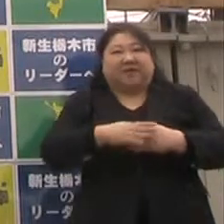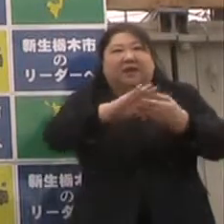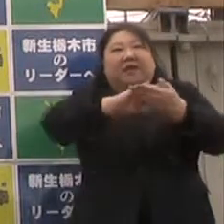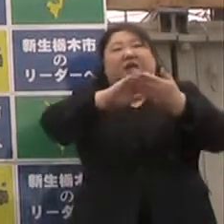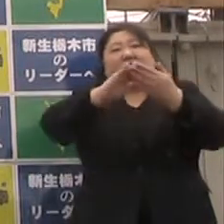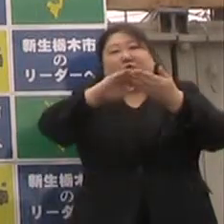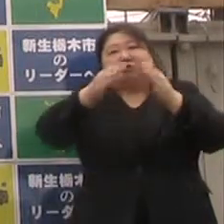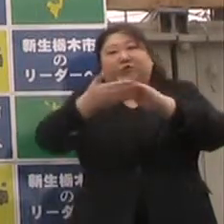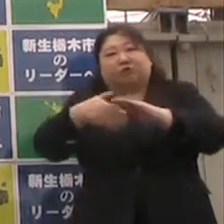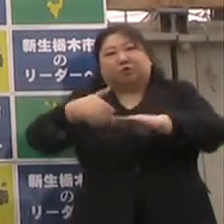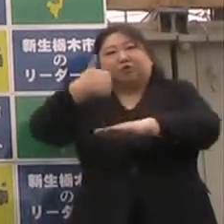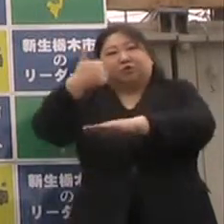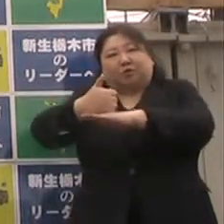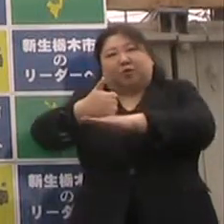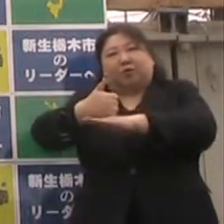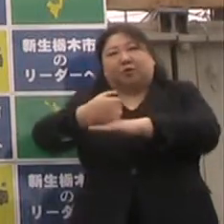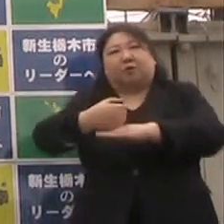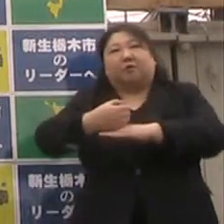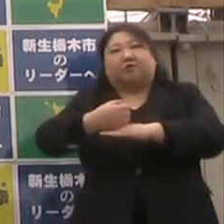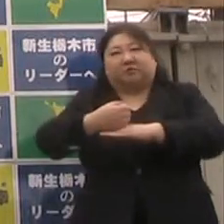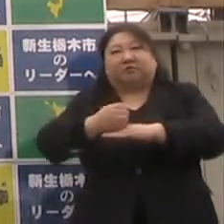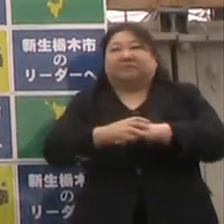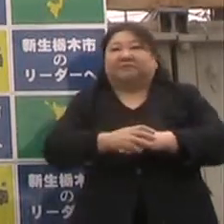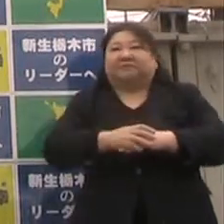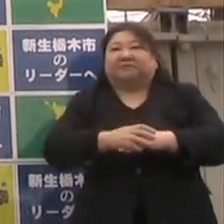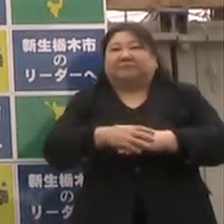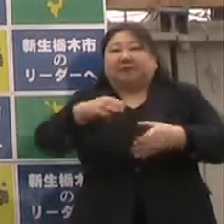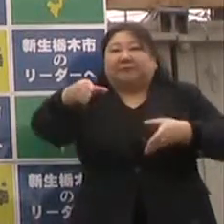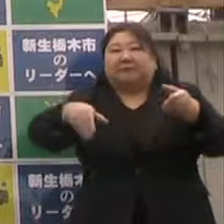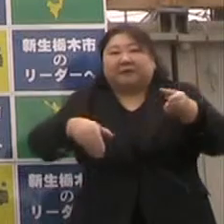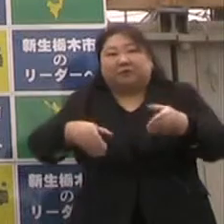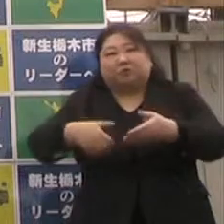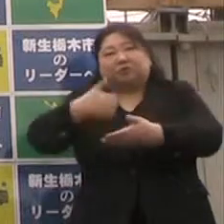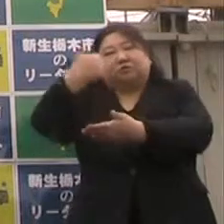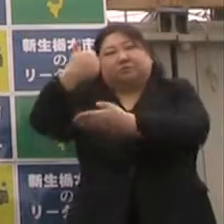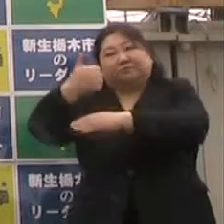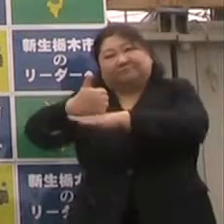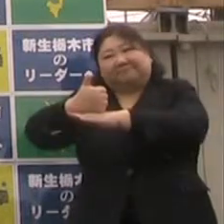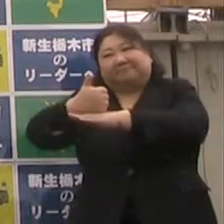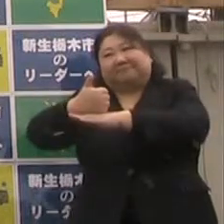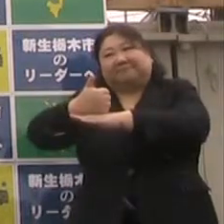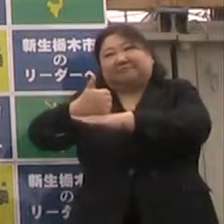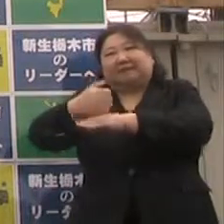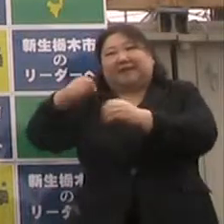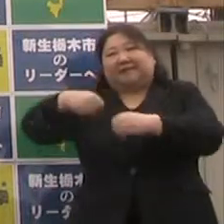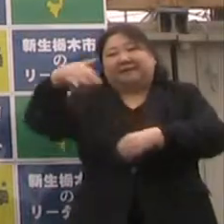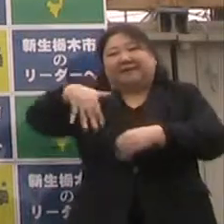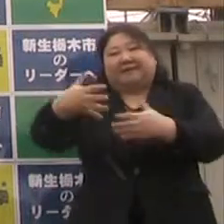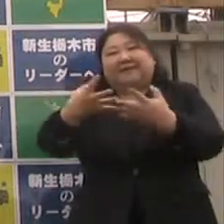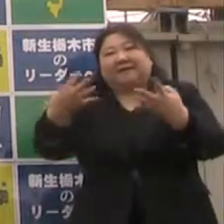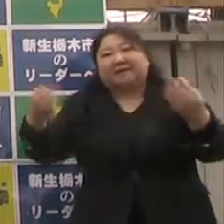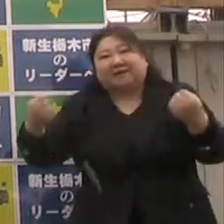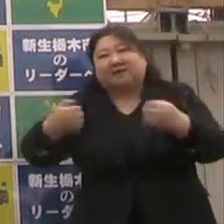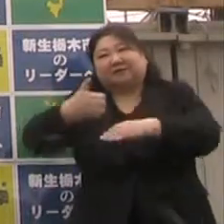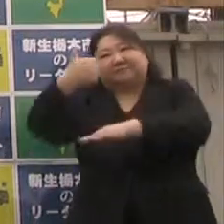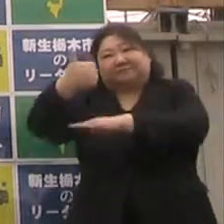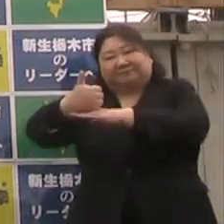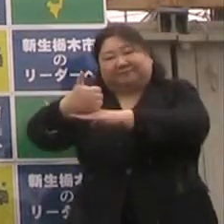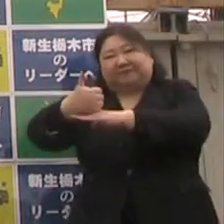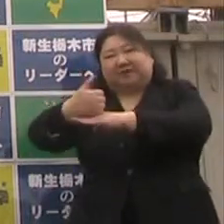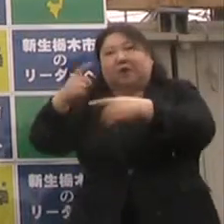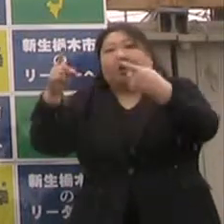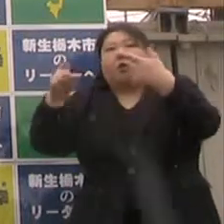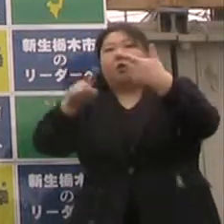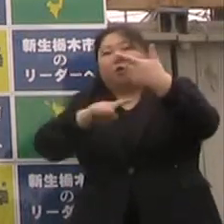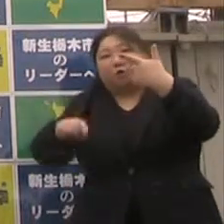茂木の小口町長、益子の大塚町長、高根沢の高橋町長、この6人